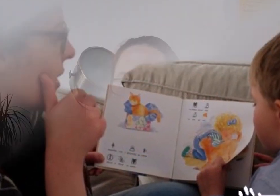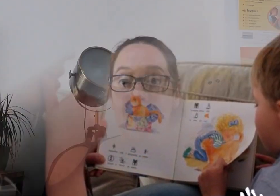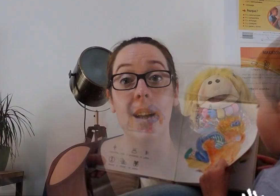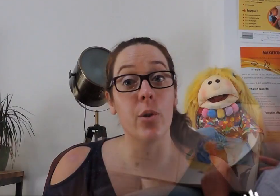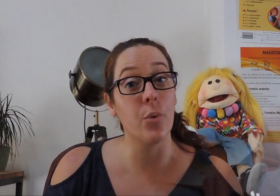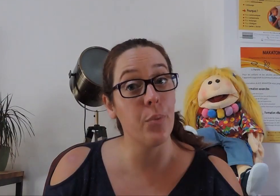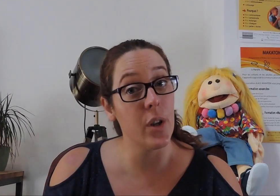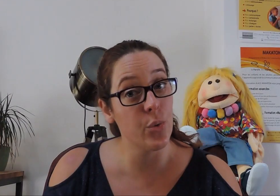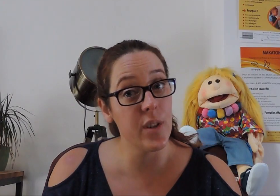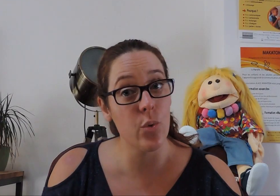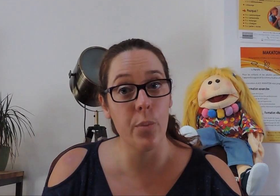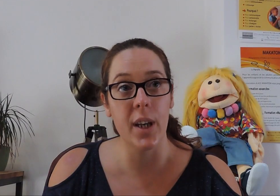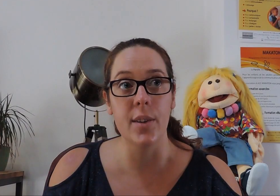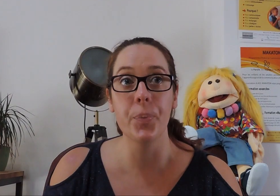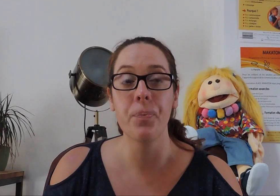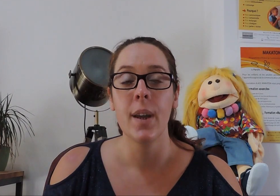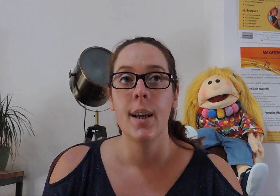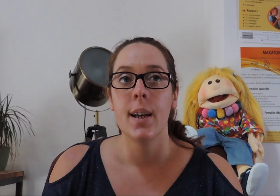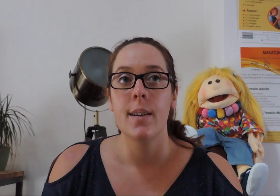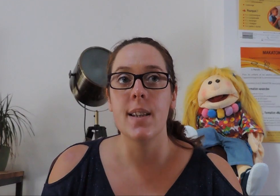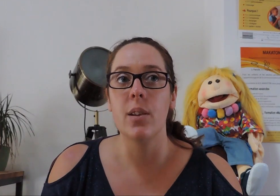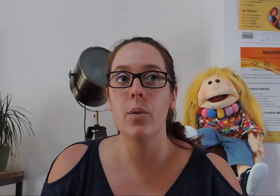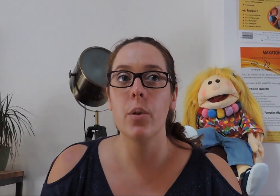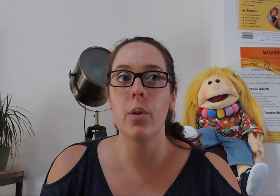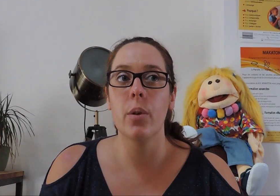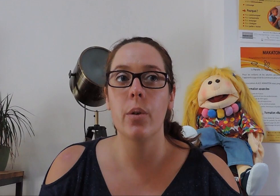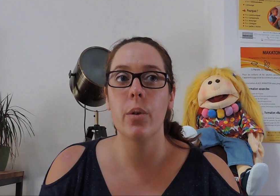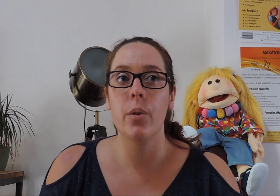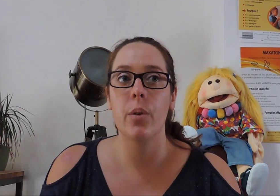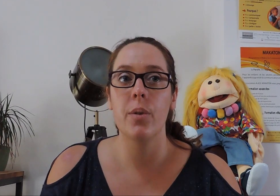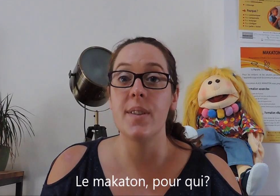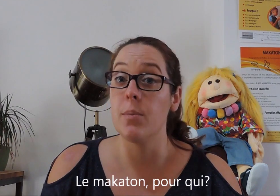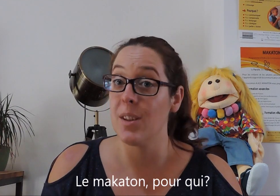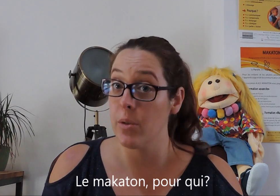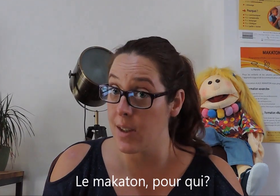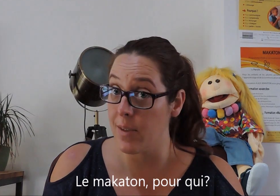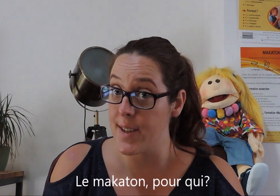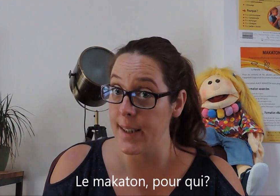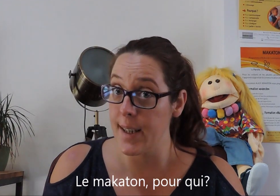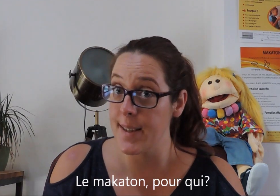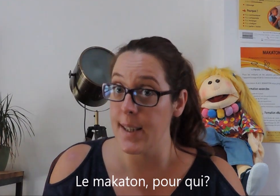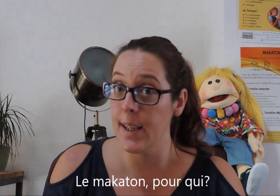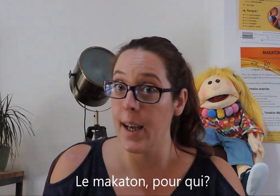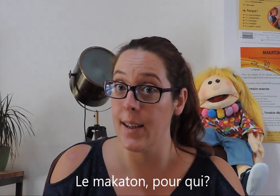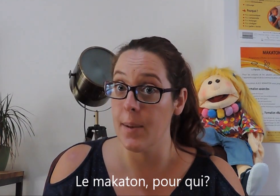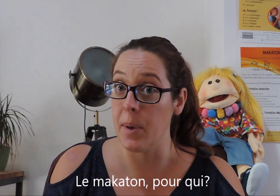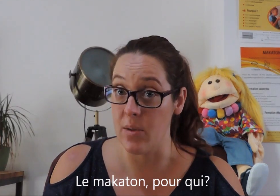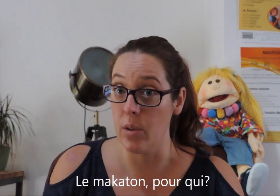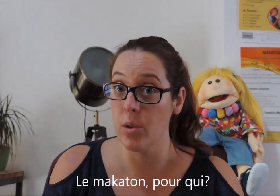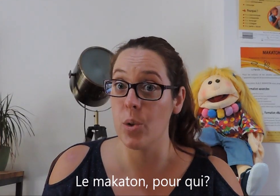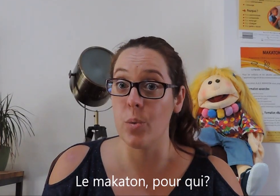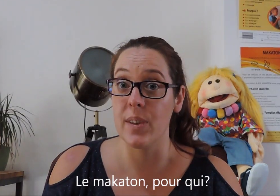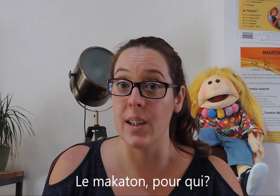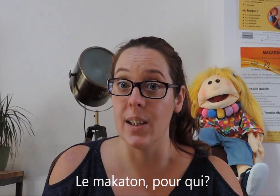alors ce qu'on peut ajouter sur le magathon c'est que c'est une méthode qui va s'adresser à des personnes qui ont des